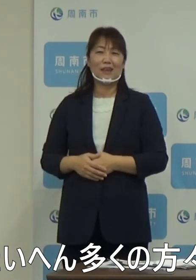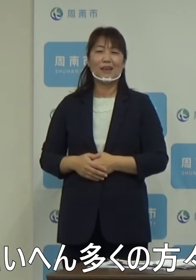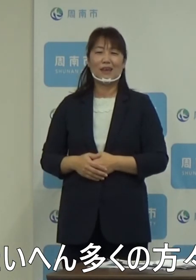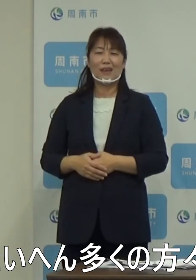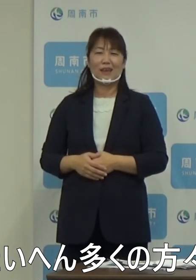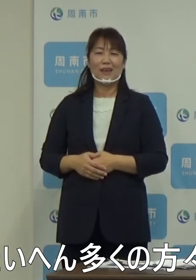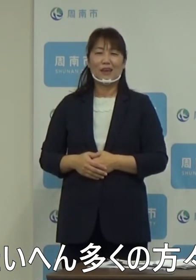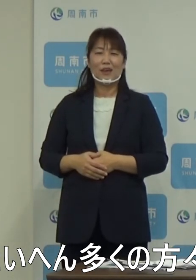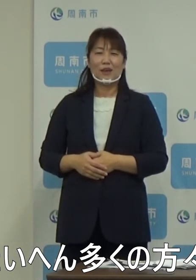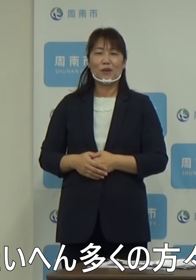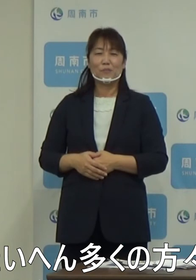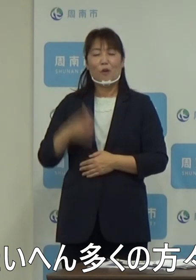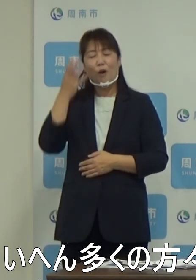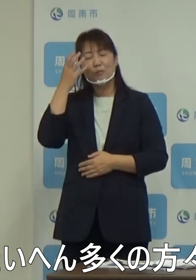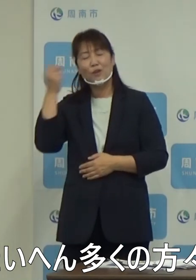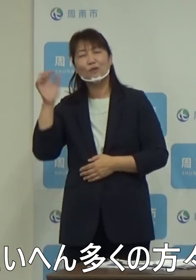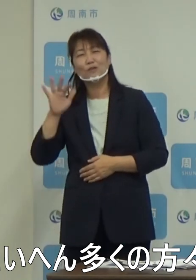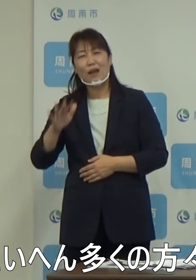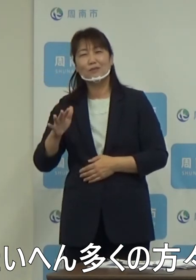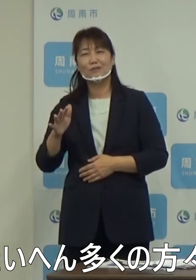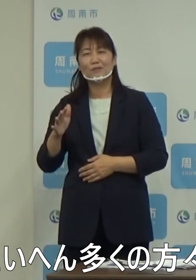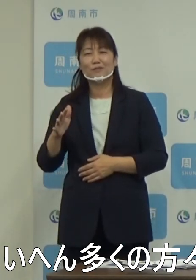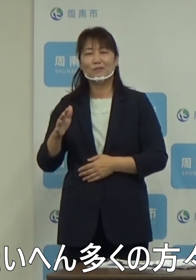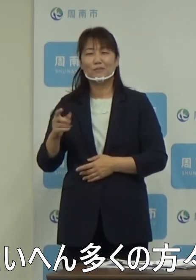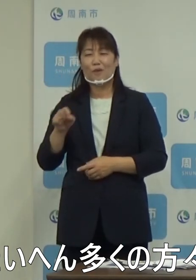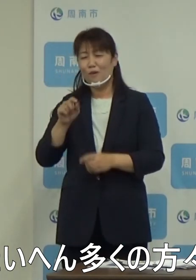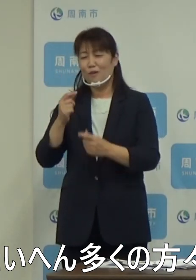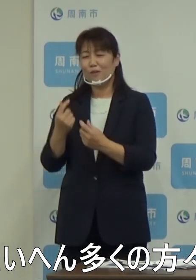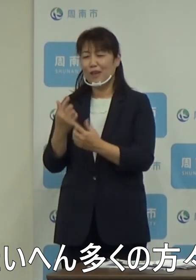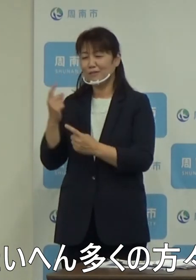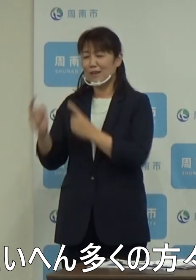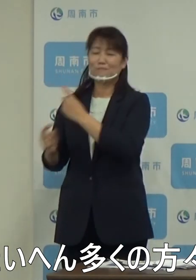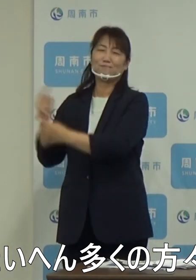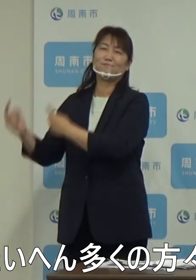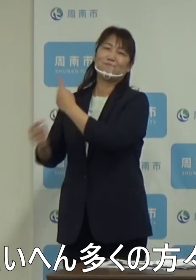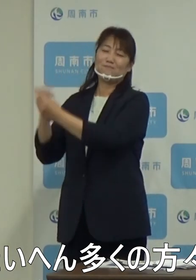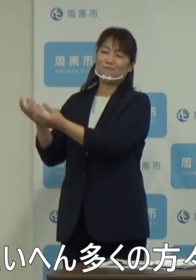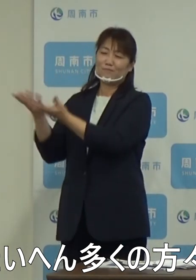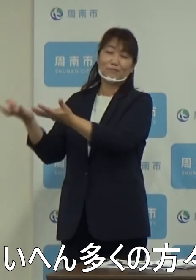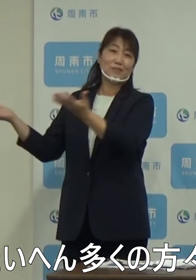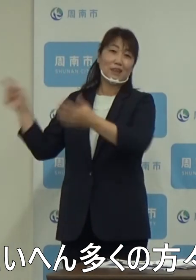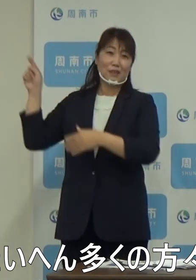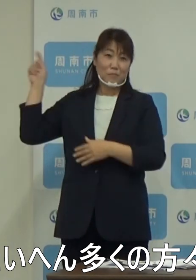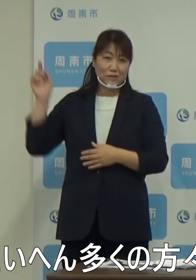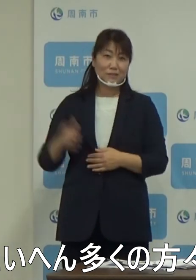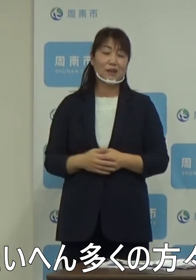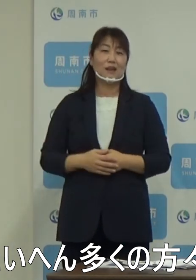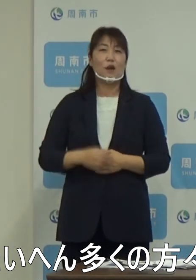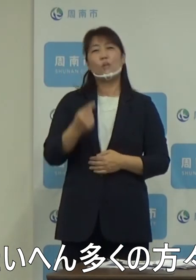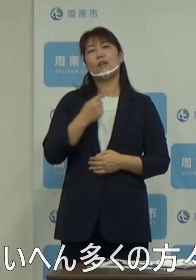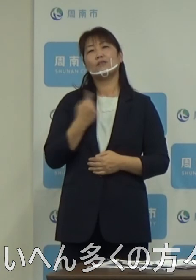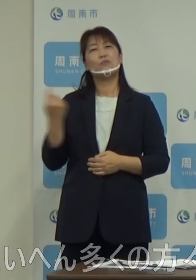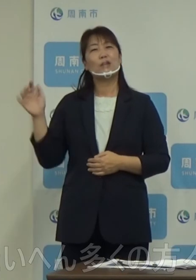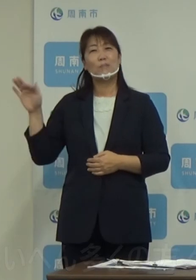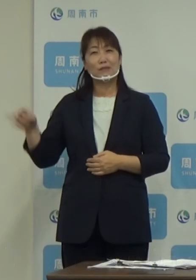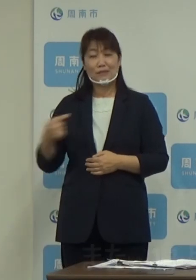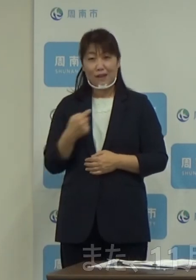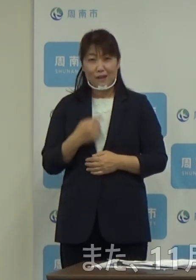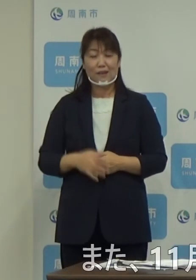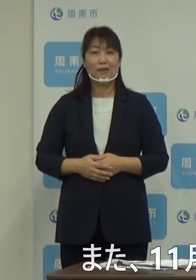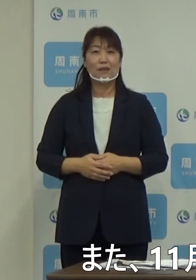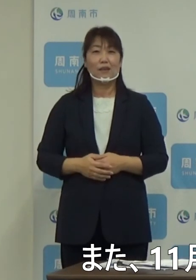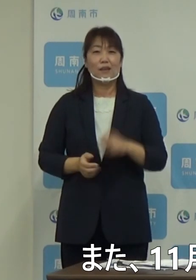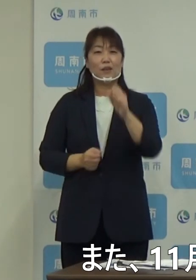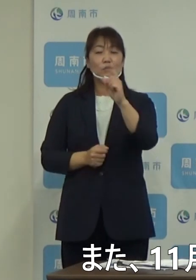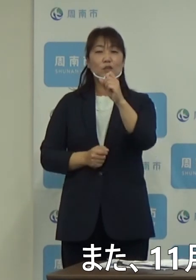くの方々がお寺を訪れて鑑賞され、にぎわっておりました。私も行ってまいりました。また